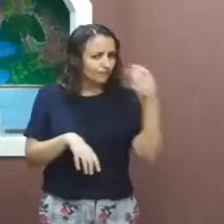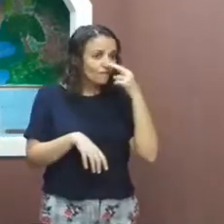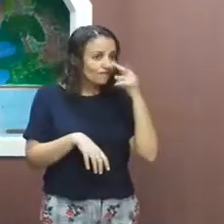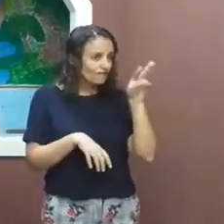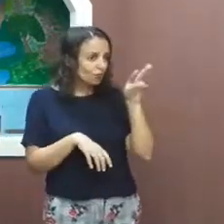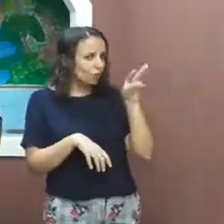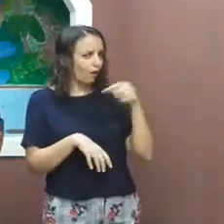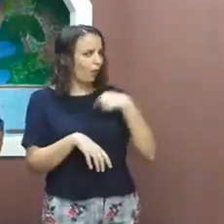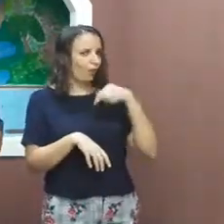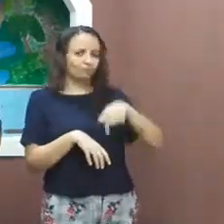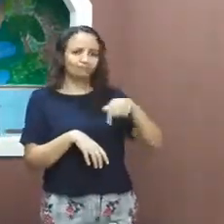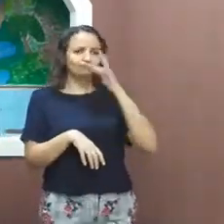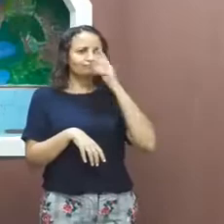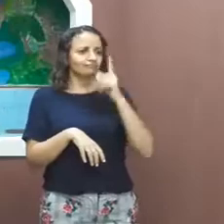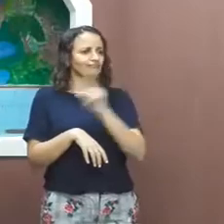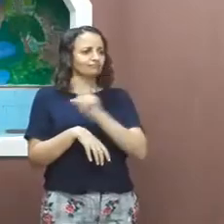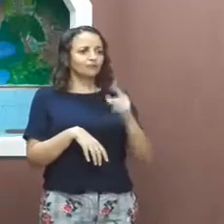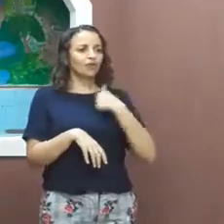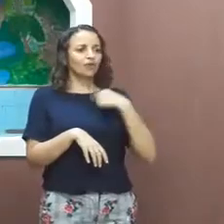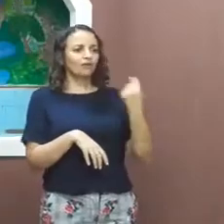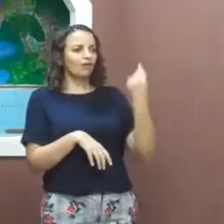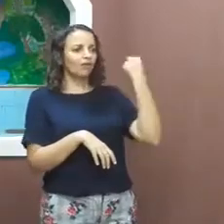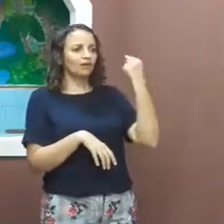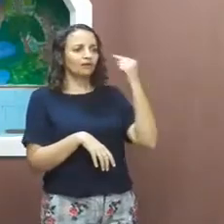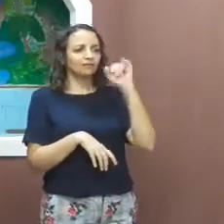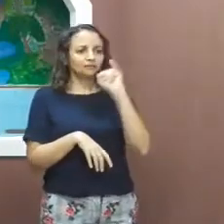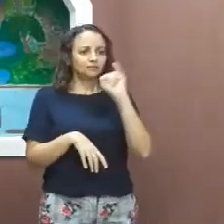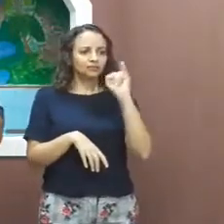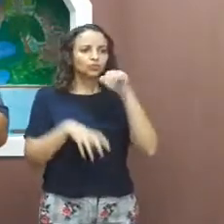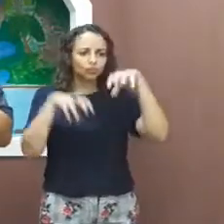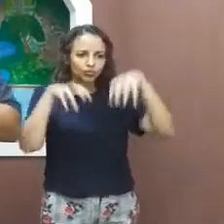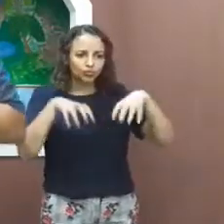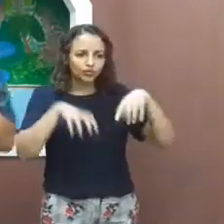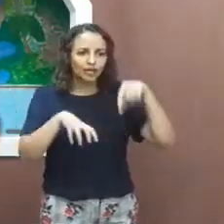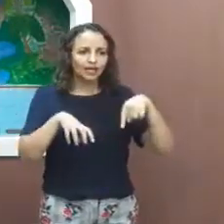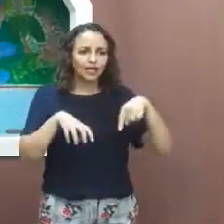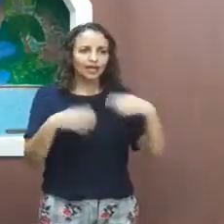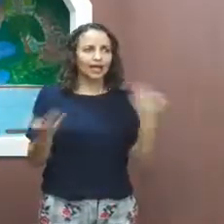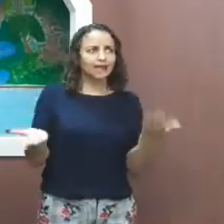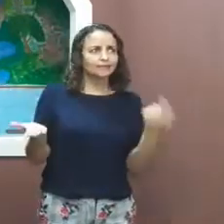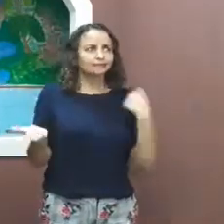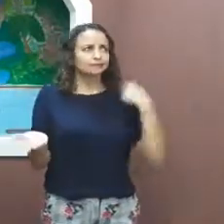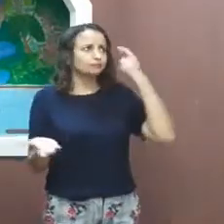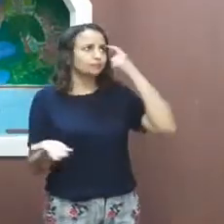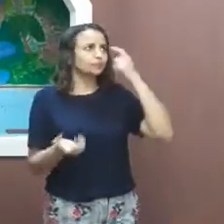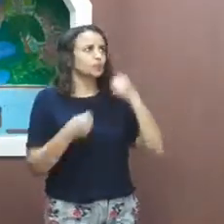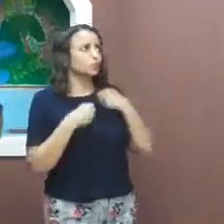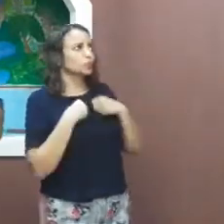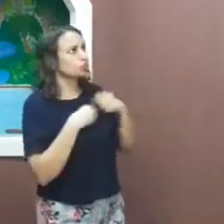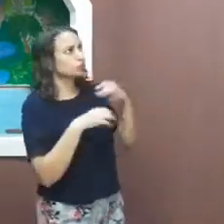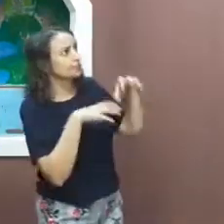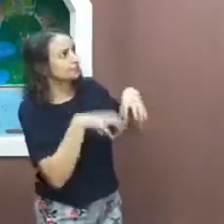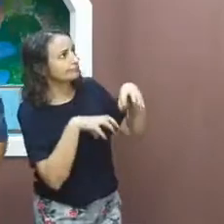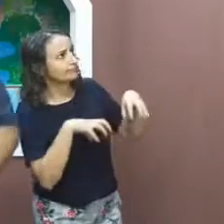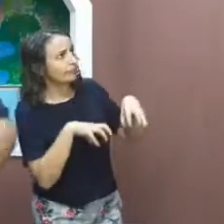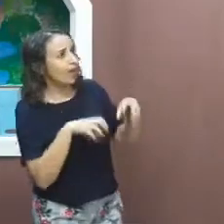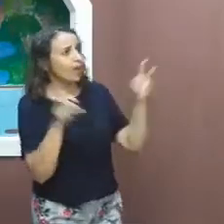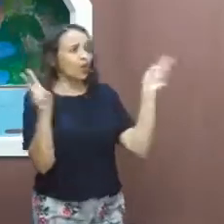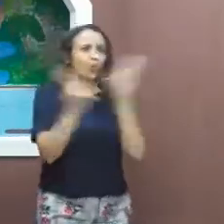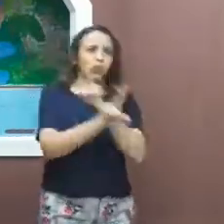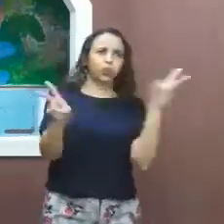estava aqui, eu estava em Irapuru. Fez tempo de chuva aqui? Sim. Quem fica ansioso? Ai, vai chover, ai, vai